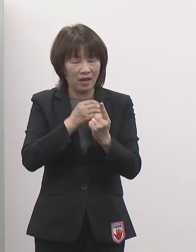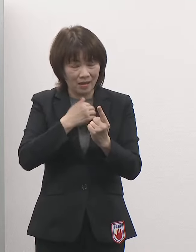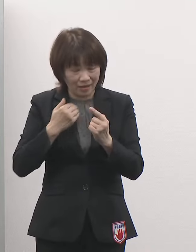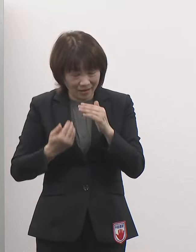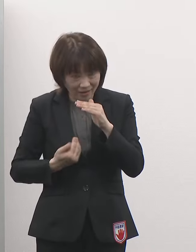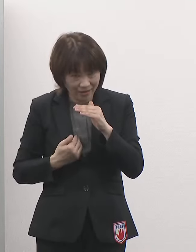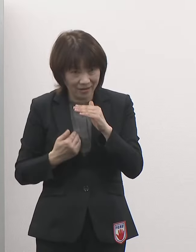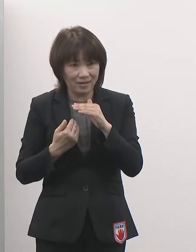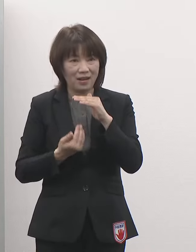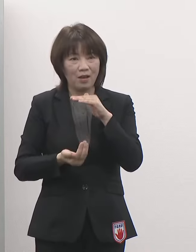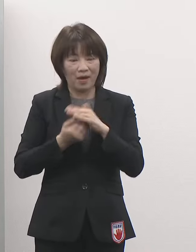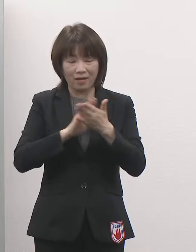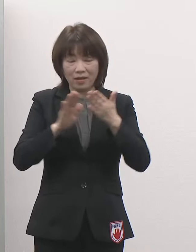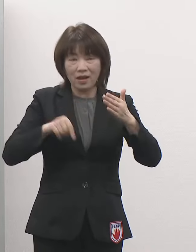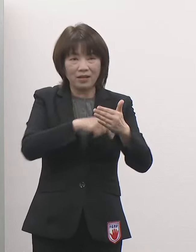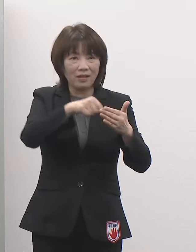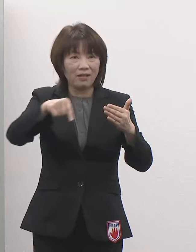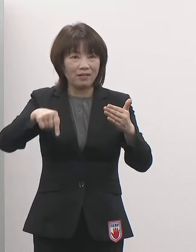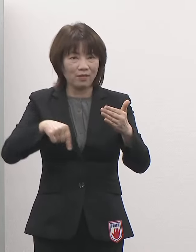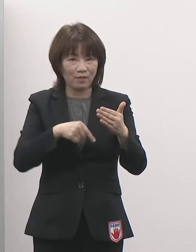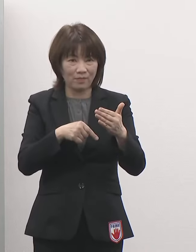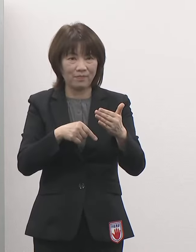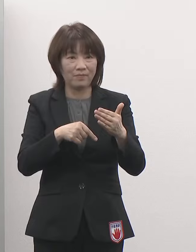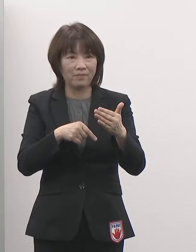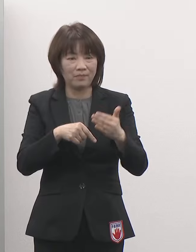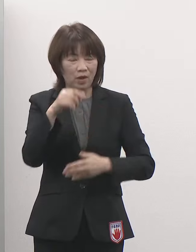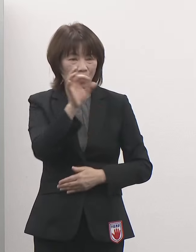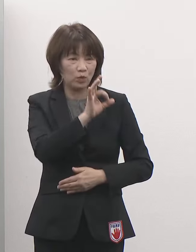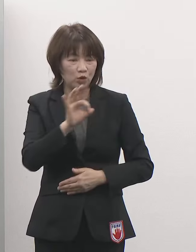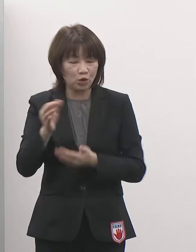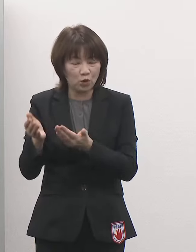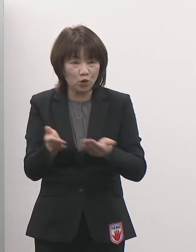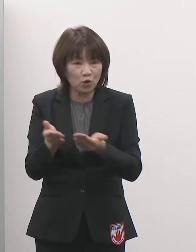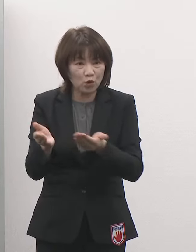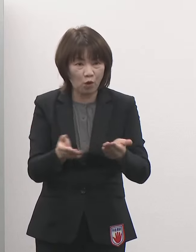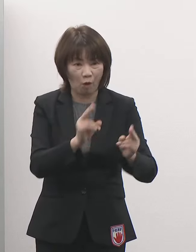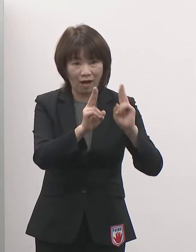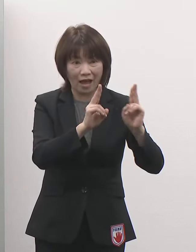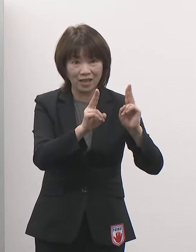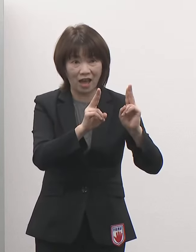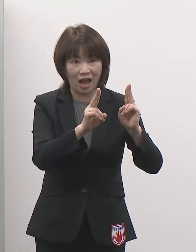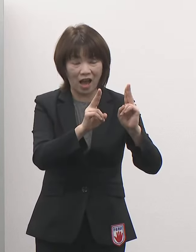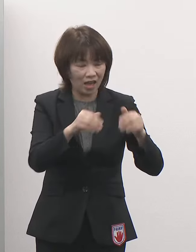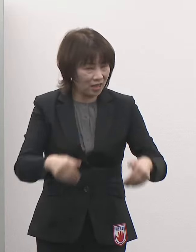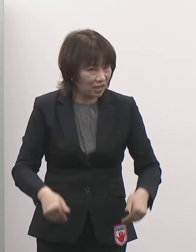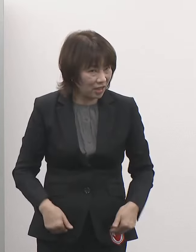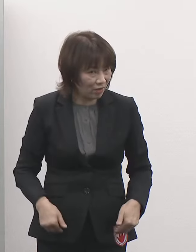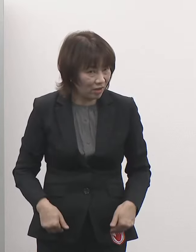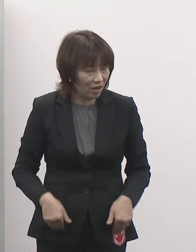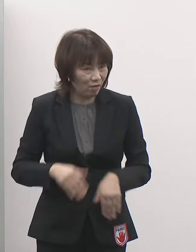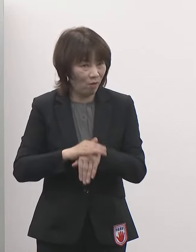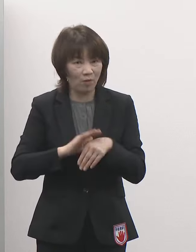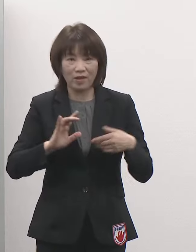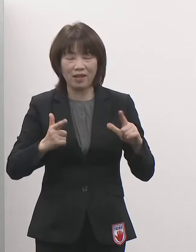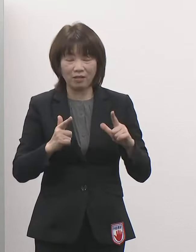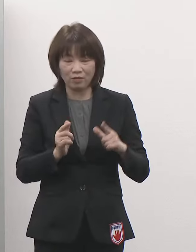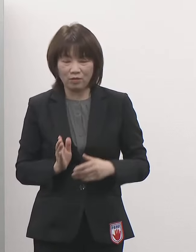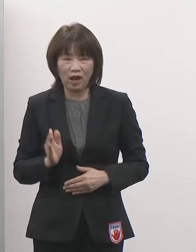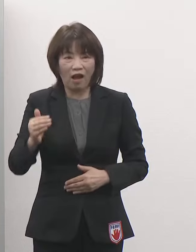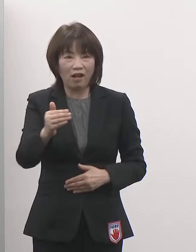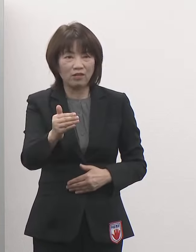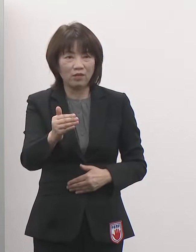願わくばその県内の、運送会社さんを、下請けではなくダイレクトに使っていただく